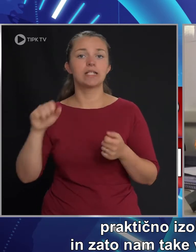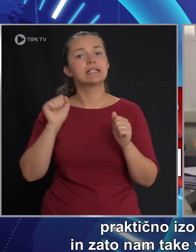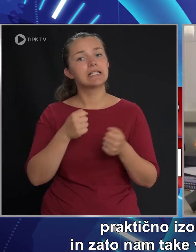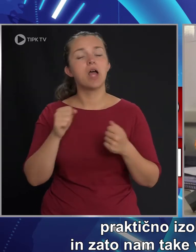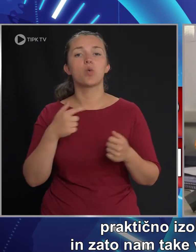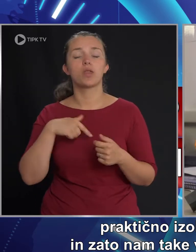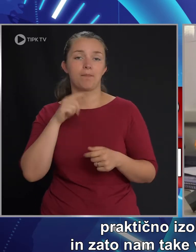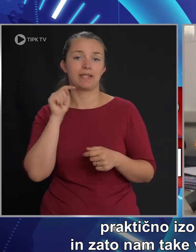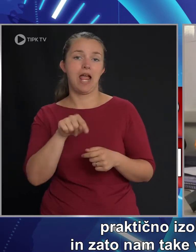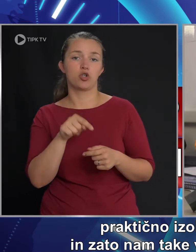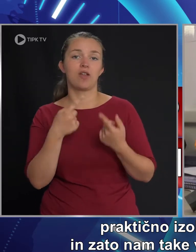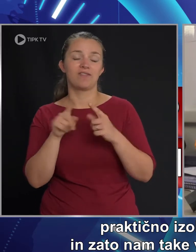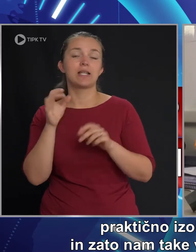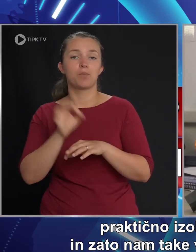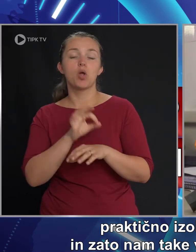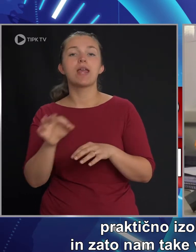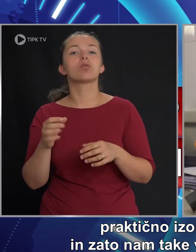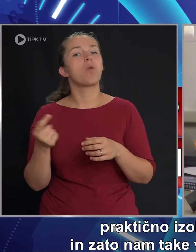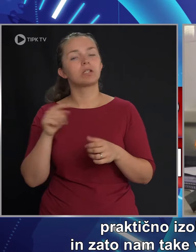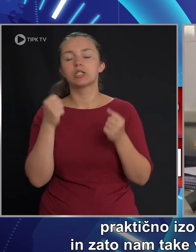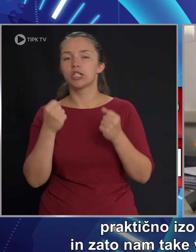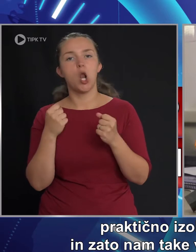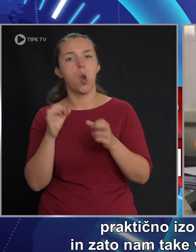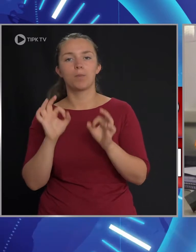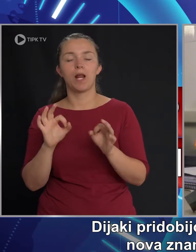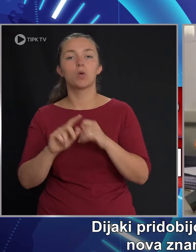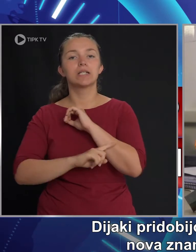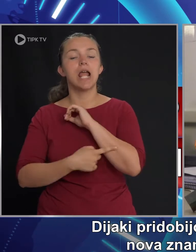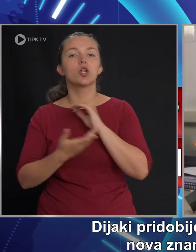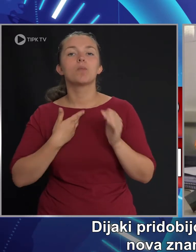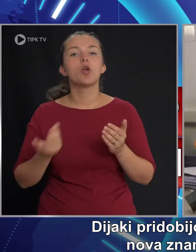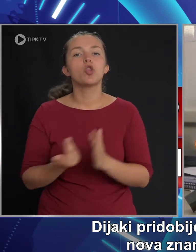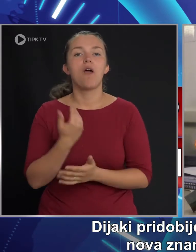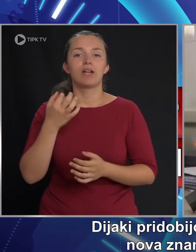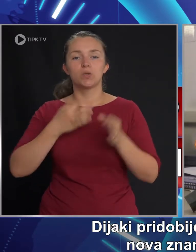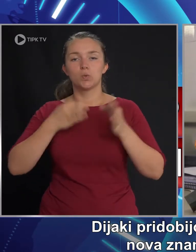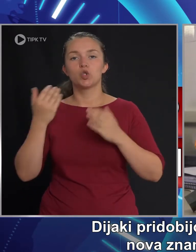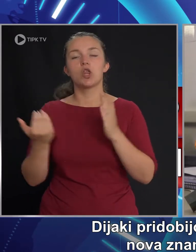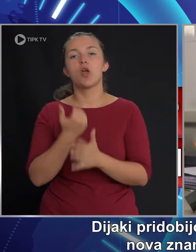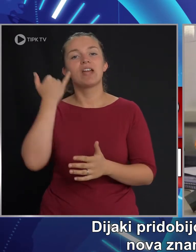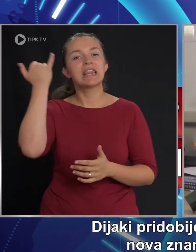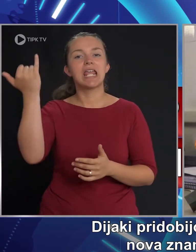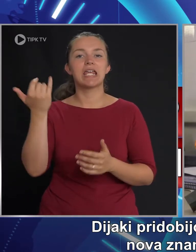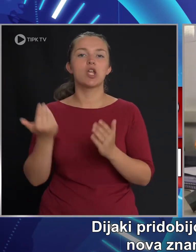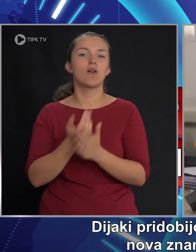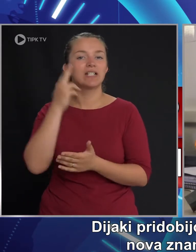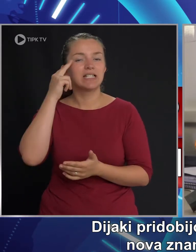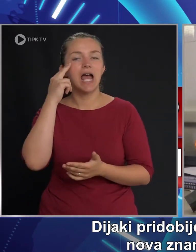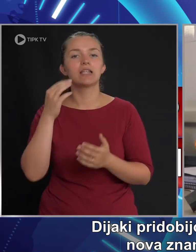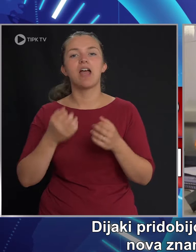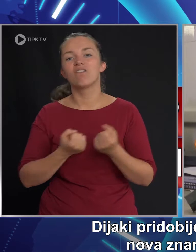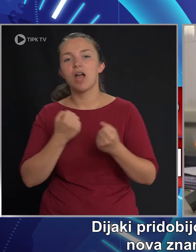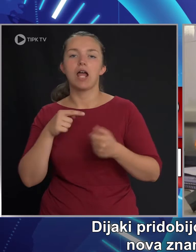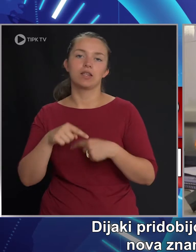delodajalcih in zato nam take vrste projektov pridejo zelo prav. Dijaki dobijo nove izkušnje, nove ideje,